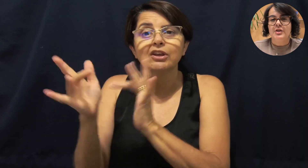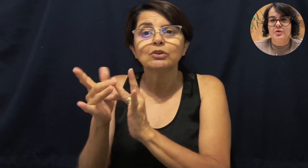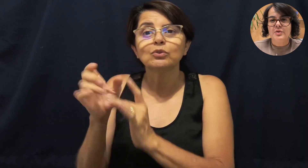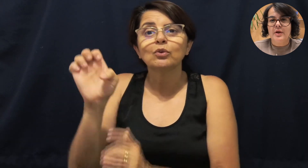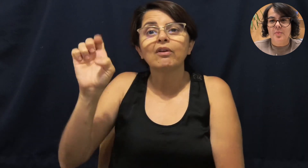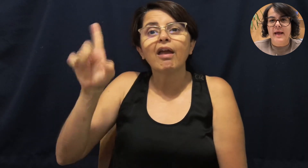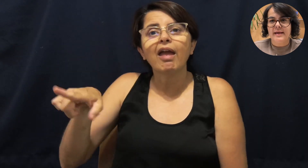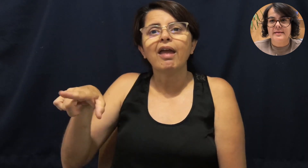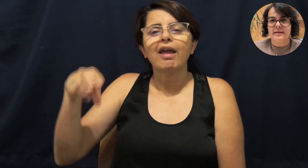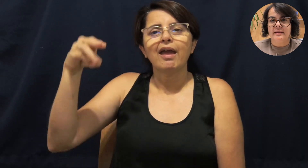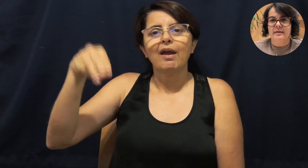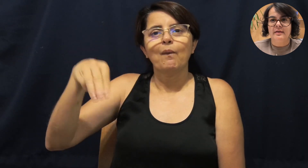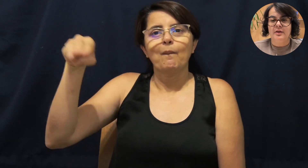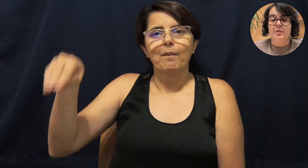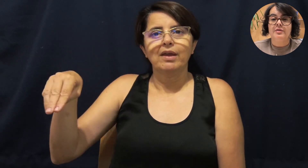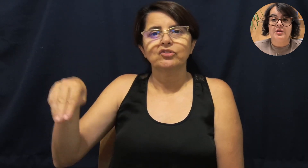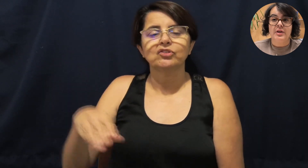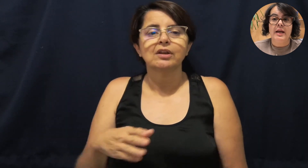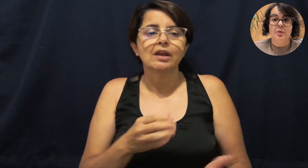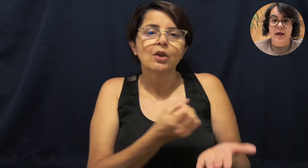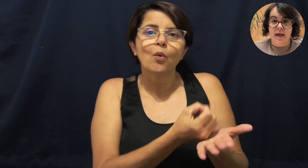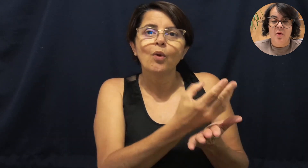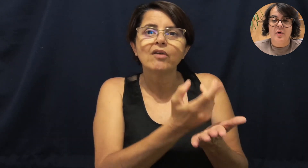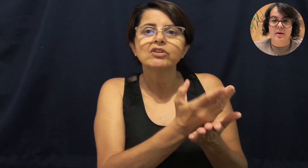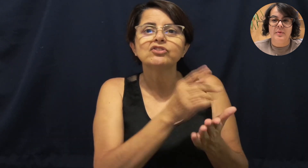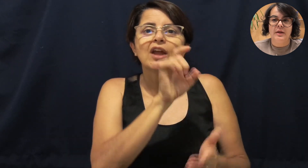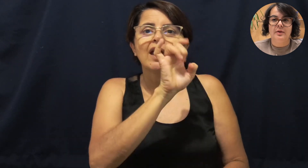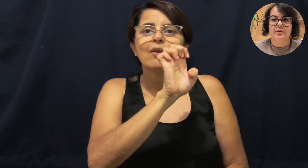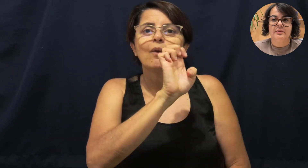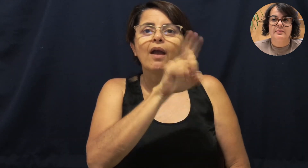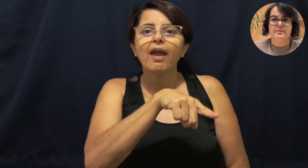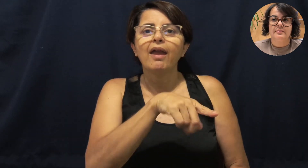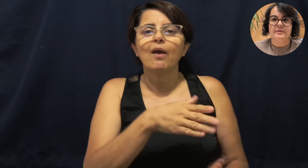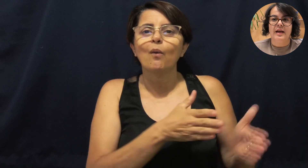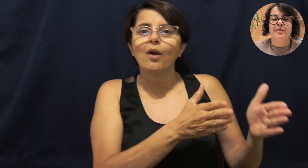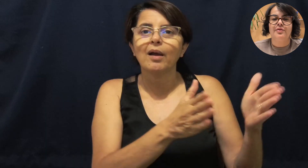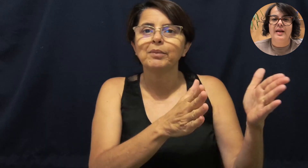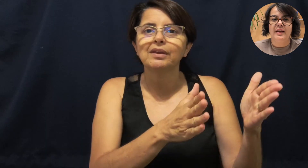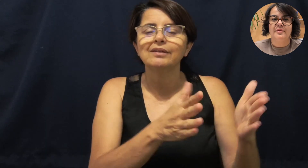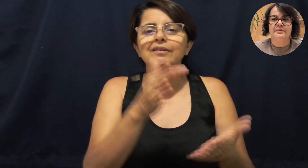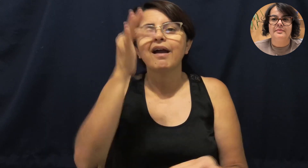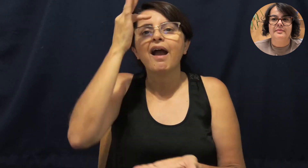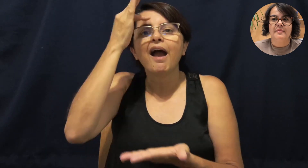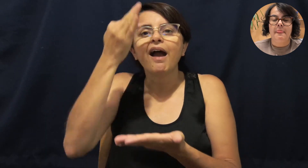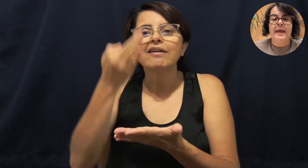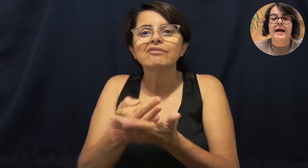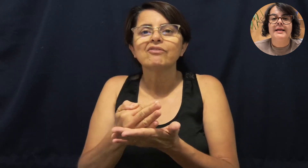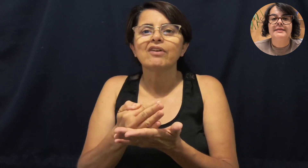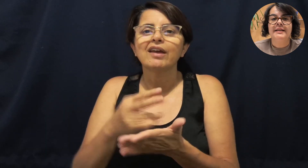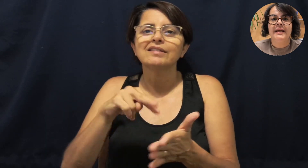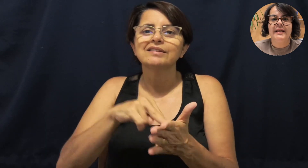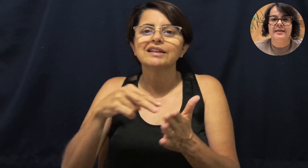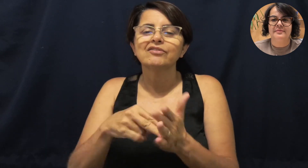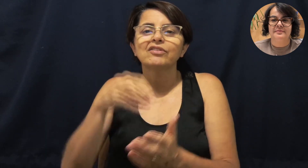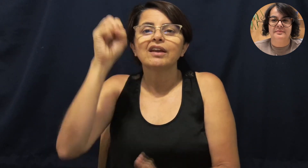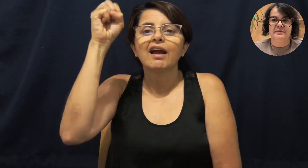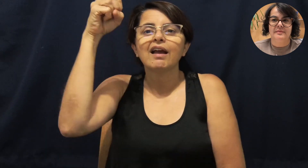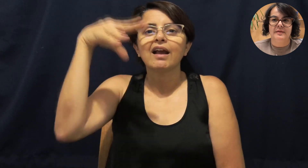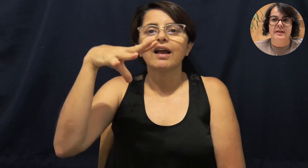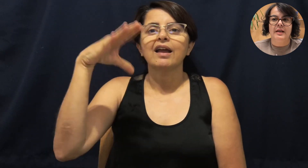Se Jesus é o Mestre e o Evangelho é o caminho, a fé é a